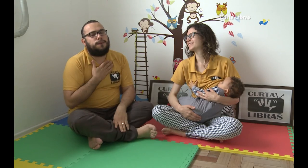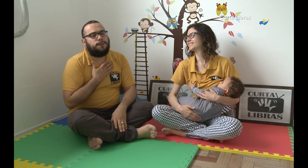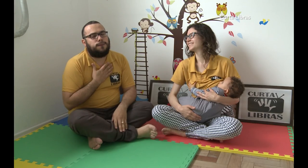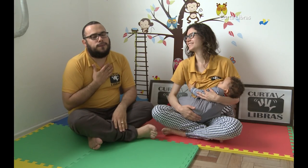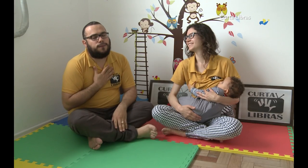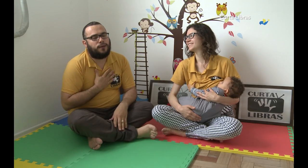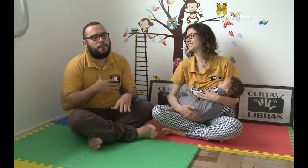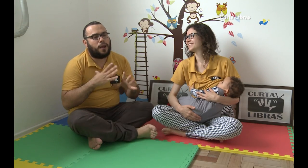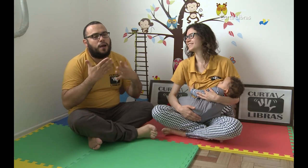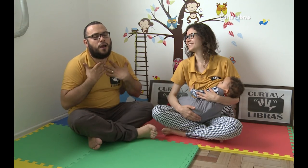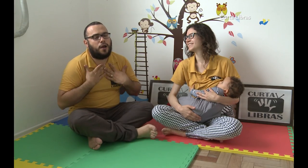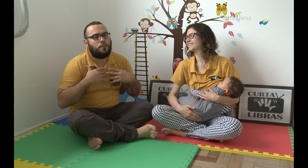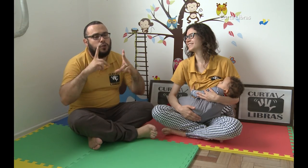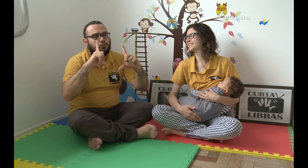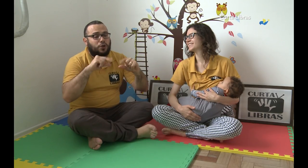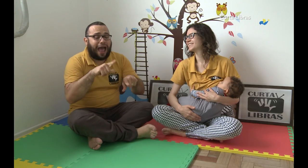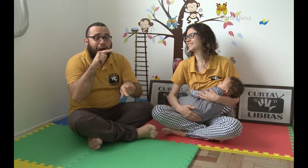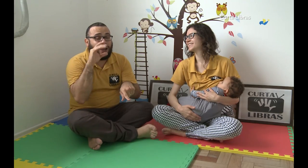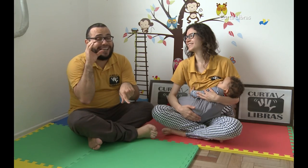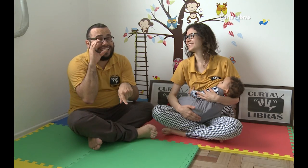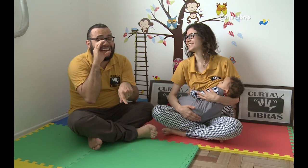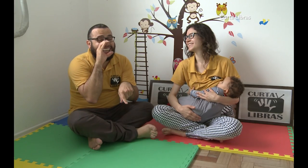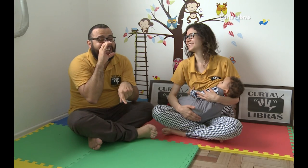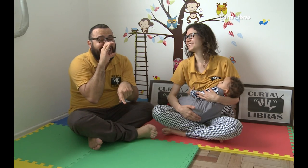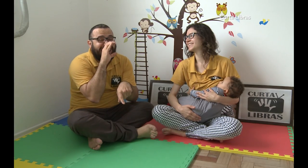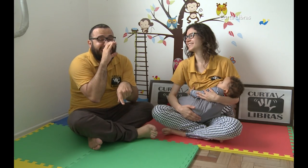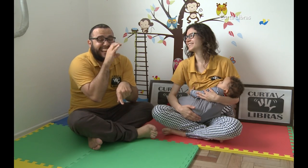acalmar Porque a água estava quente E a dor foi diminuindo